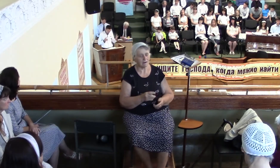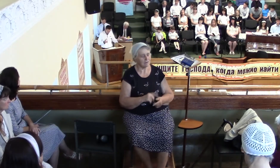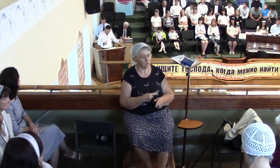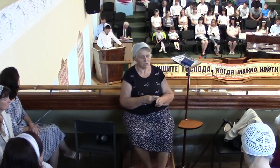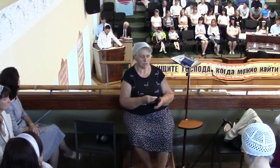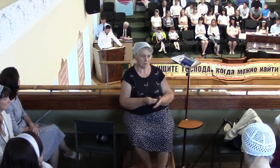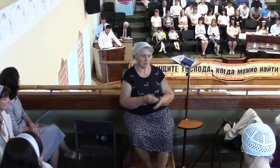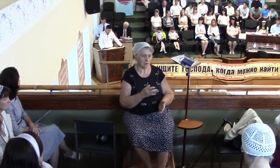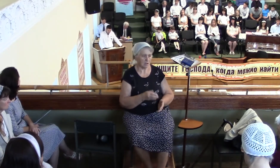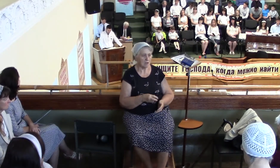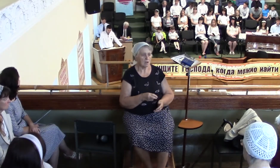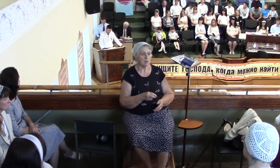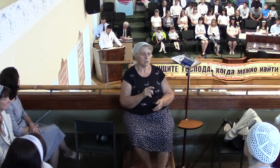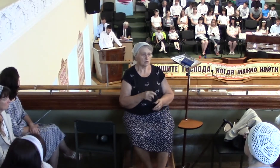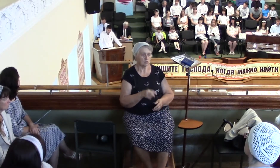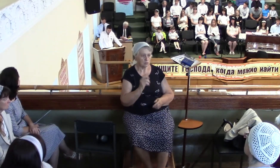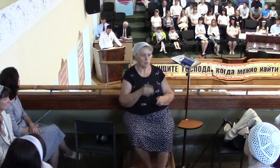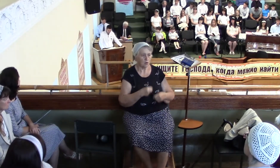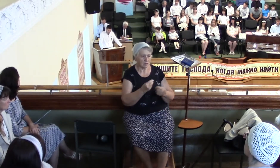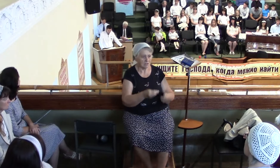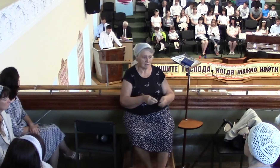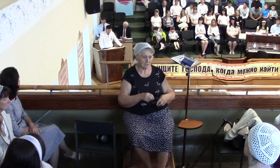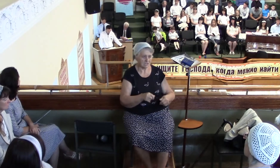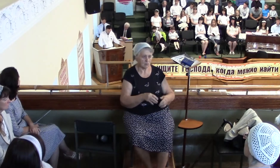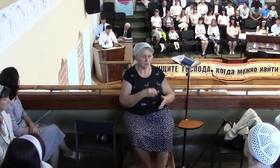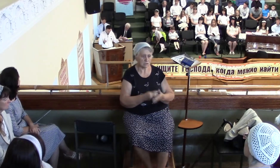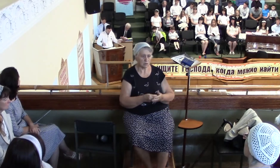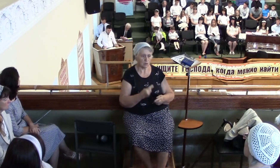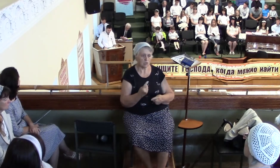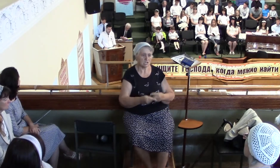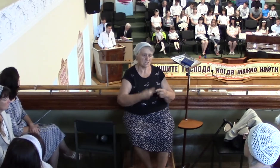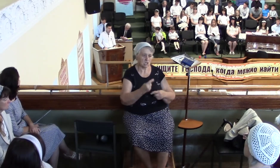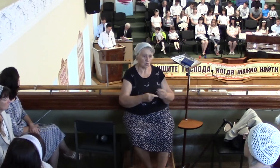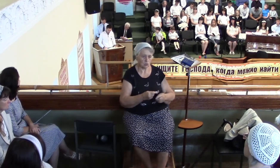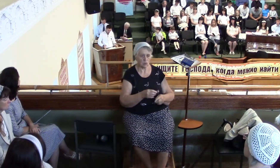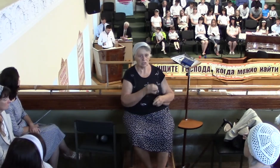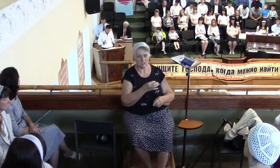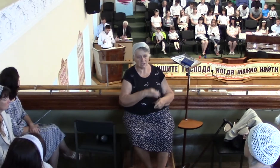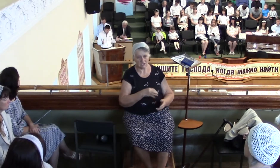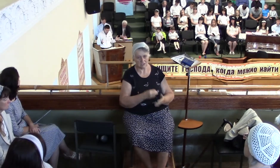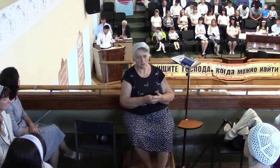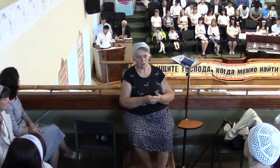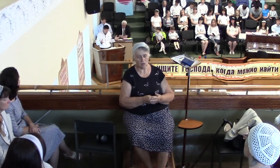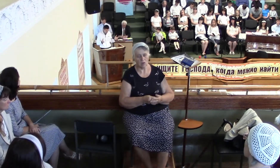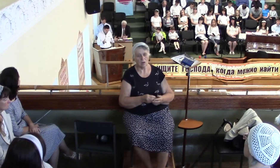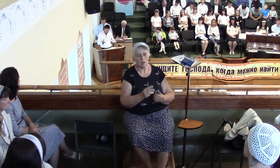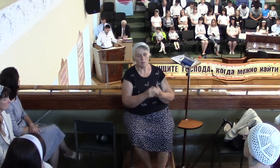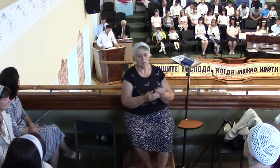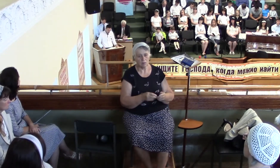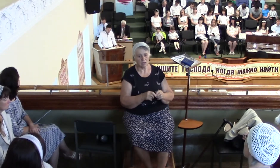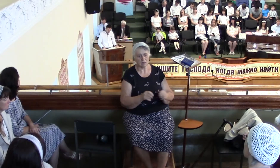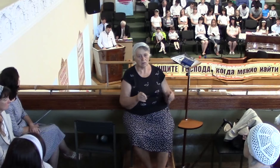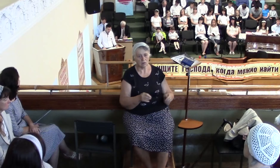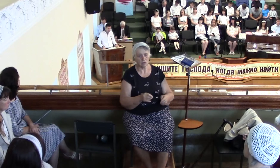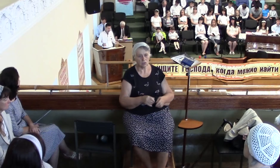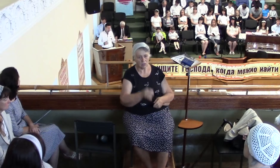отдал единородного Сына Своего. Почему необходимо было искупление? Потому что Библия открывает, что грешник